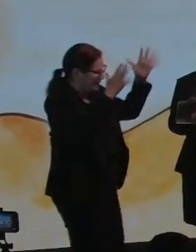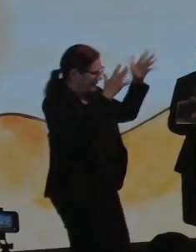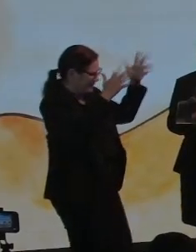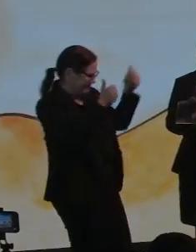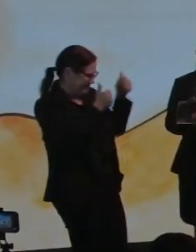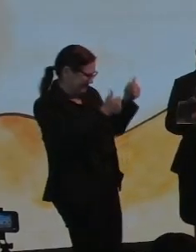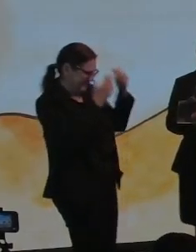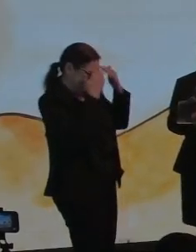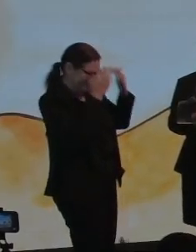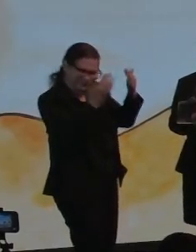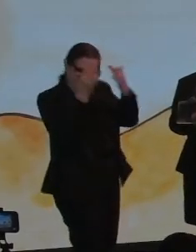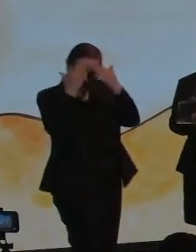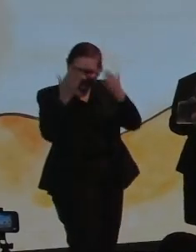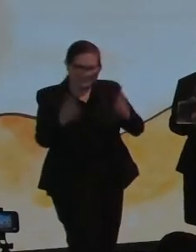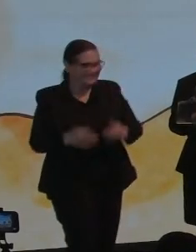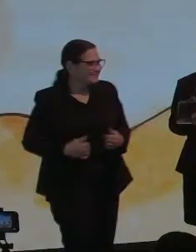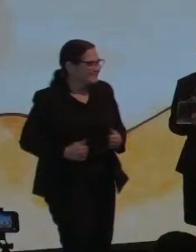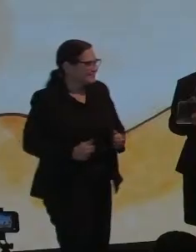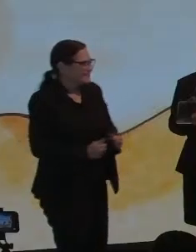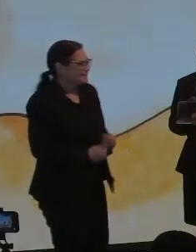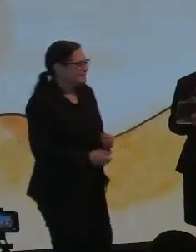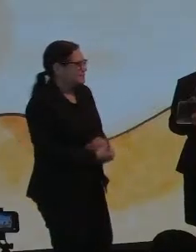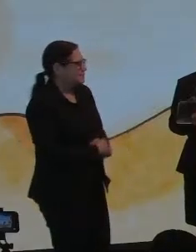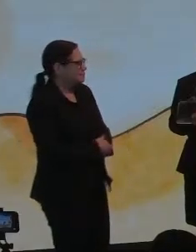Muchísimas gracias.